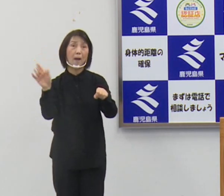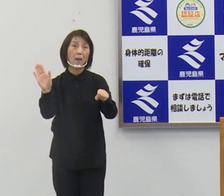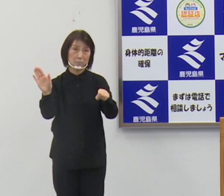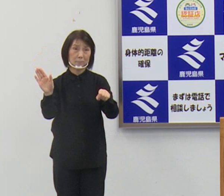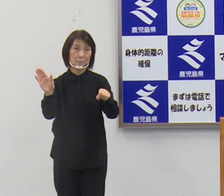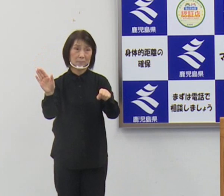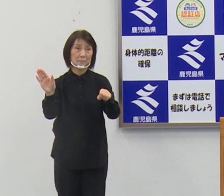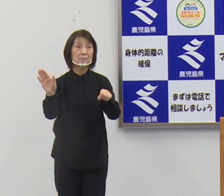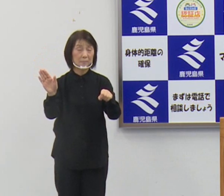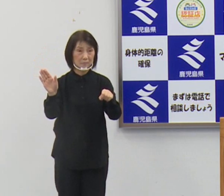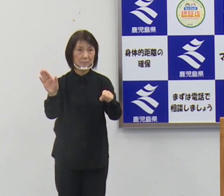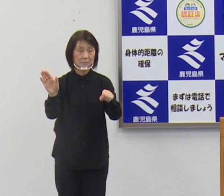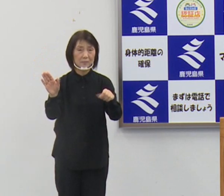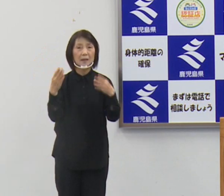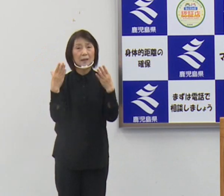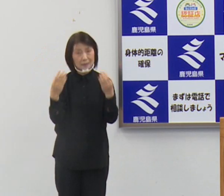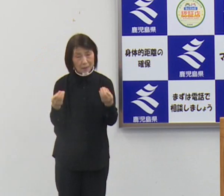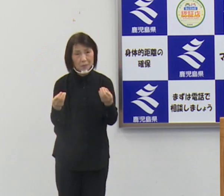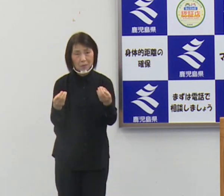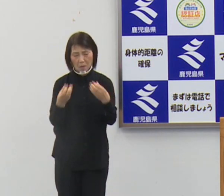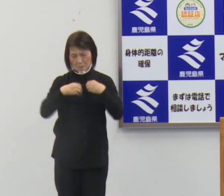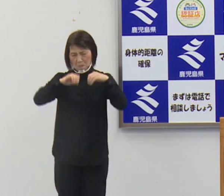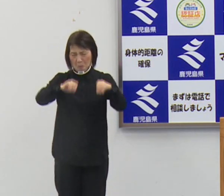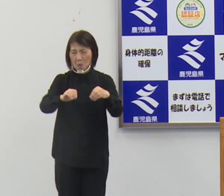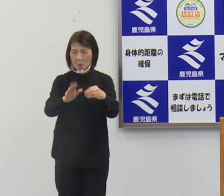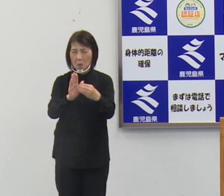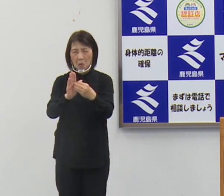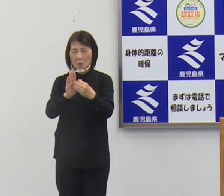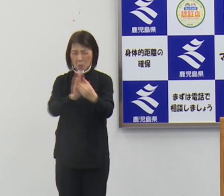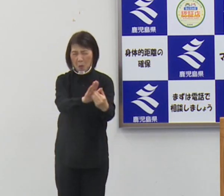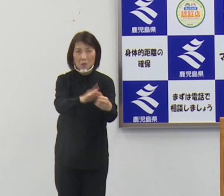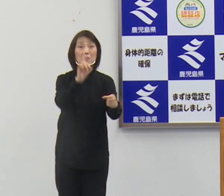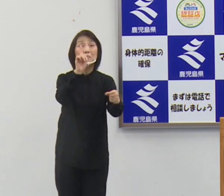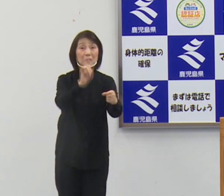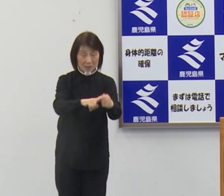その感染をですねしっかりと抑えるという観点からは、